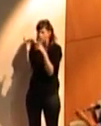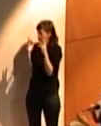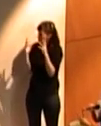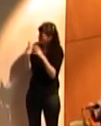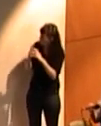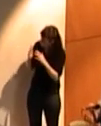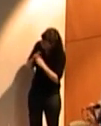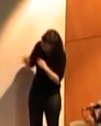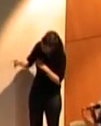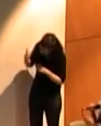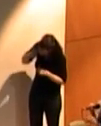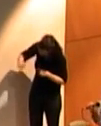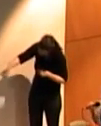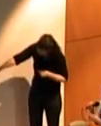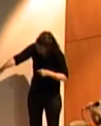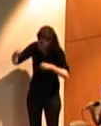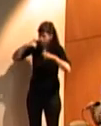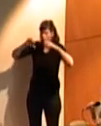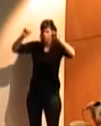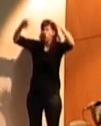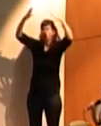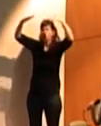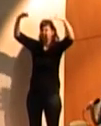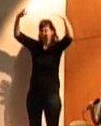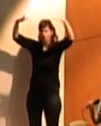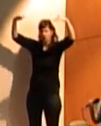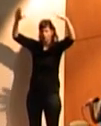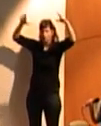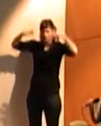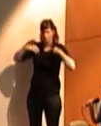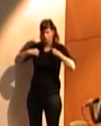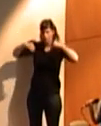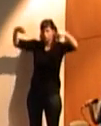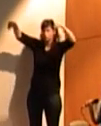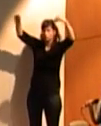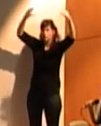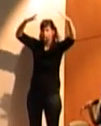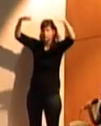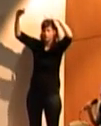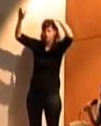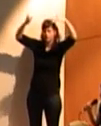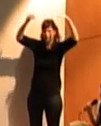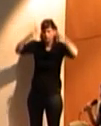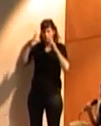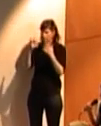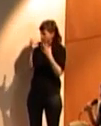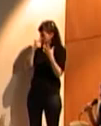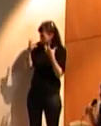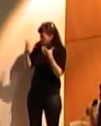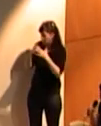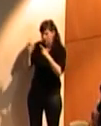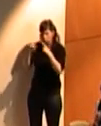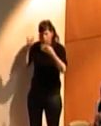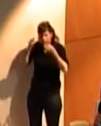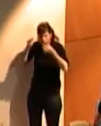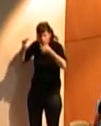mouvant avec des voilages aussi, cette idée de fluidité et pas mal de rondeur, voilà, en gros pour résumer, mais bon, il y aurait encore